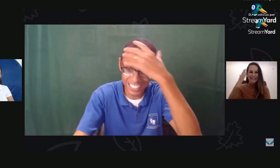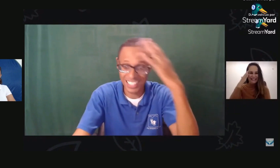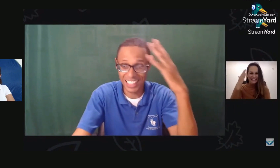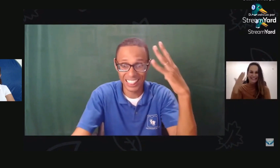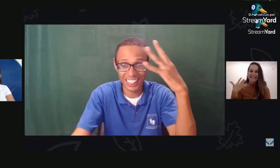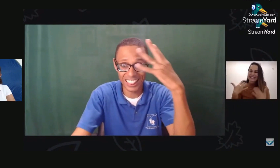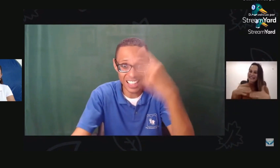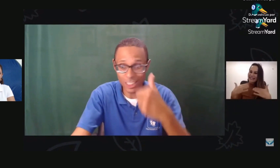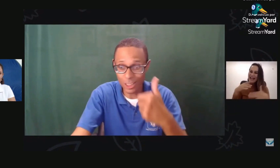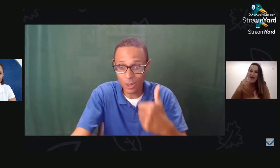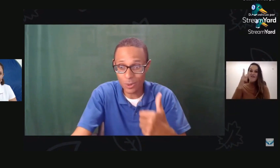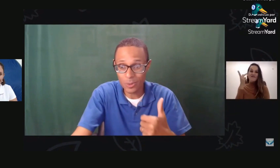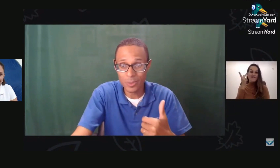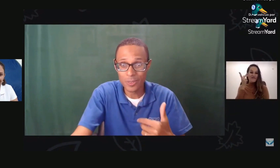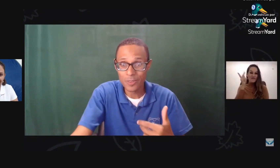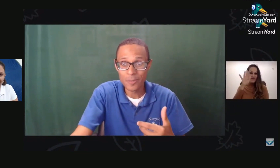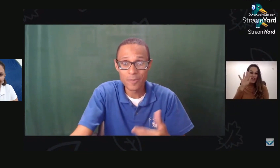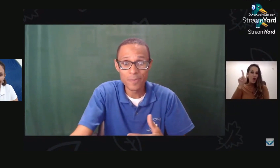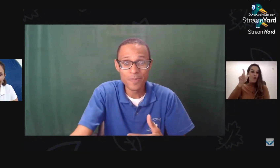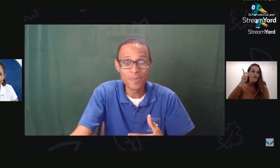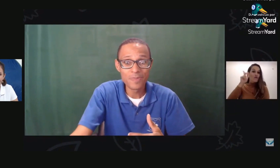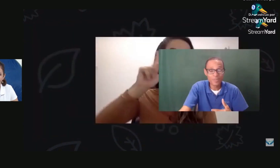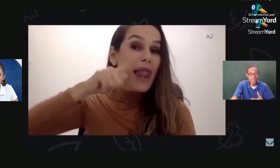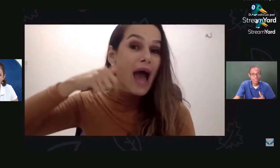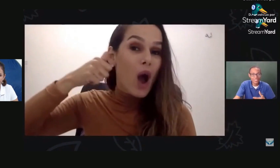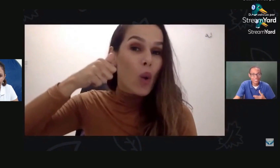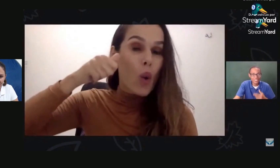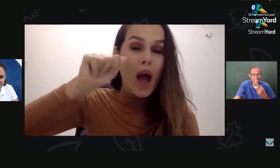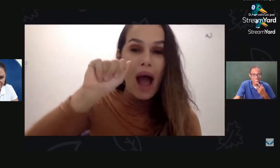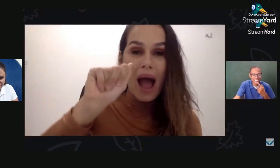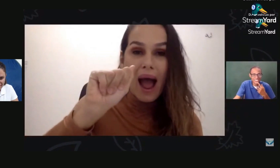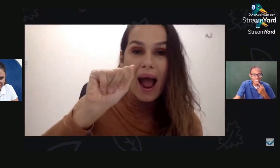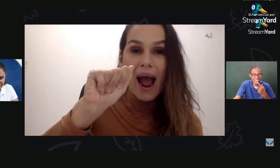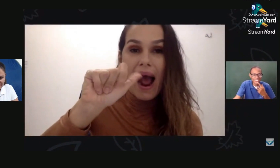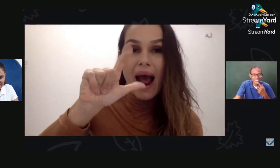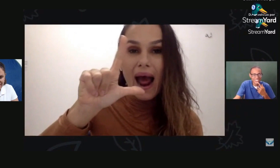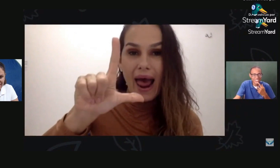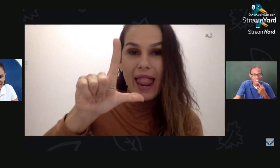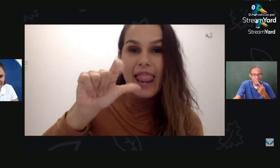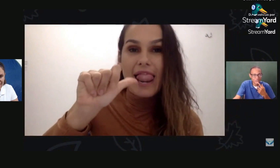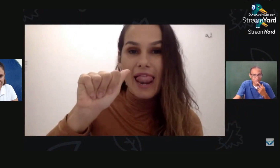uma vez, é verdade. Nossa,